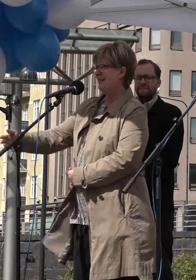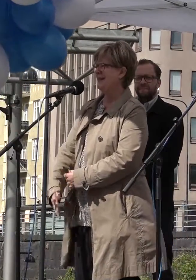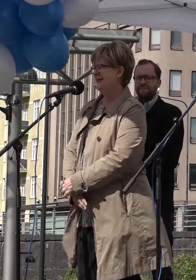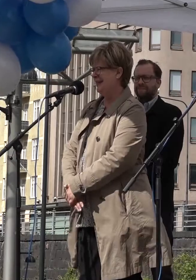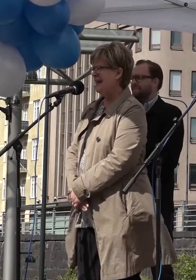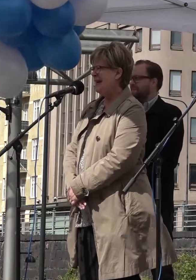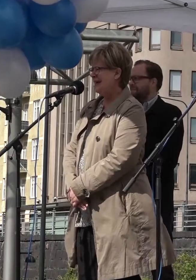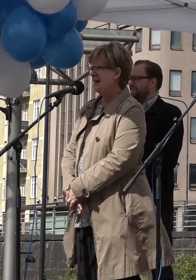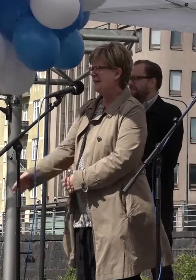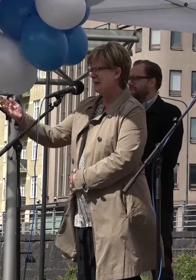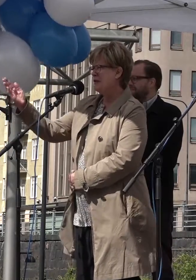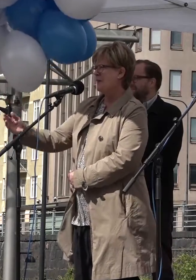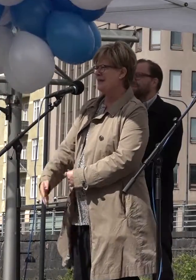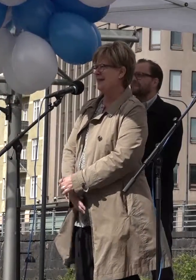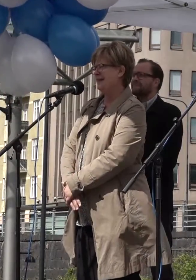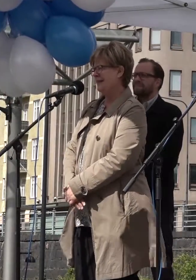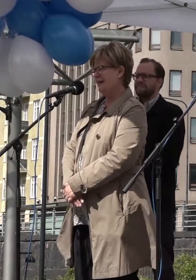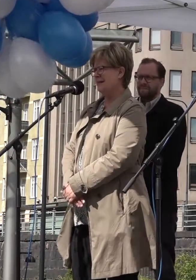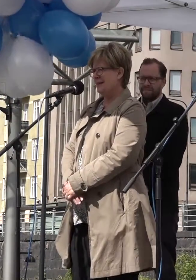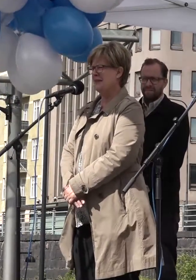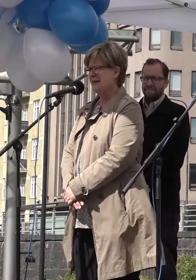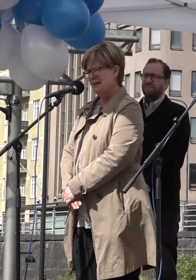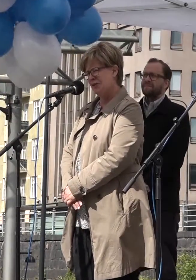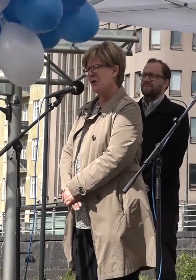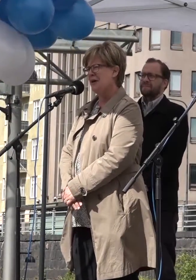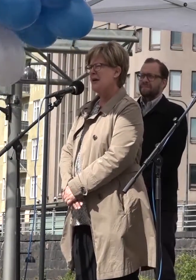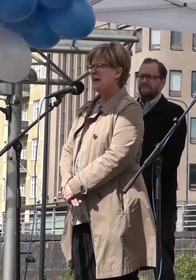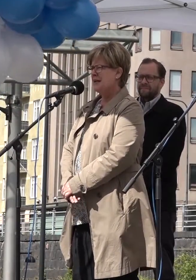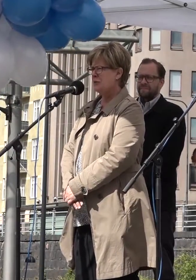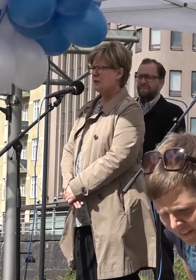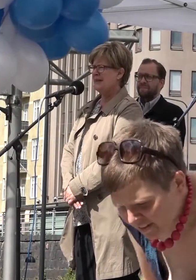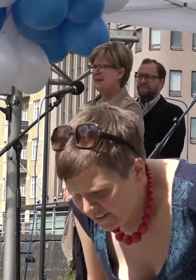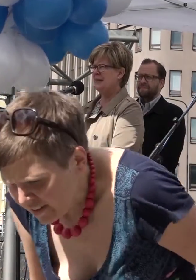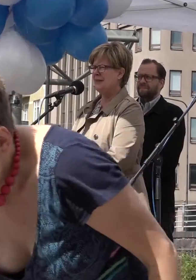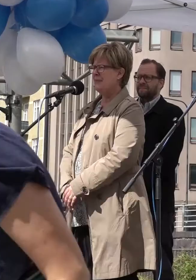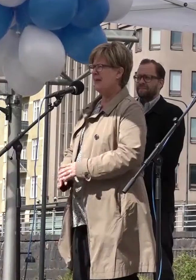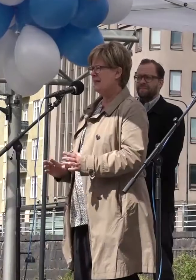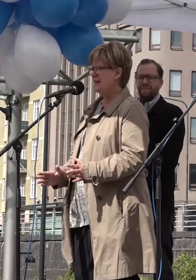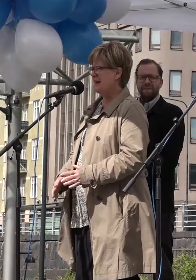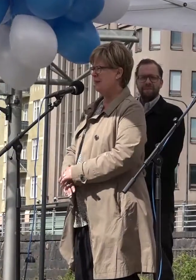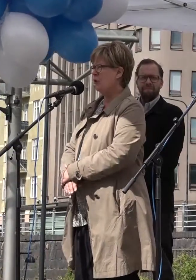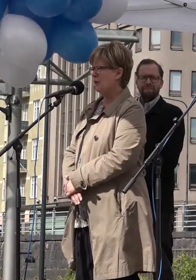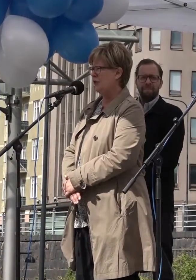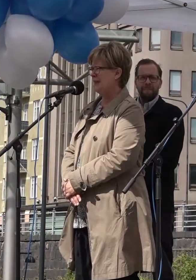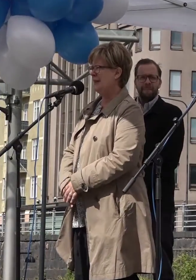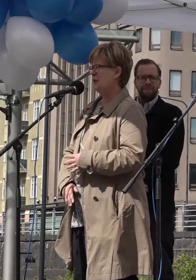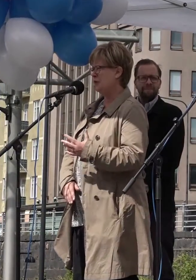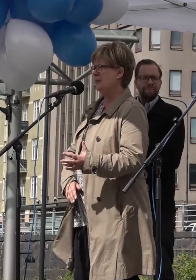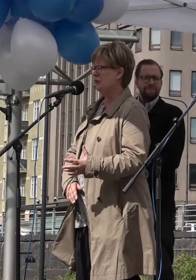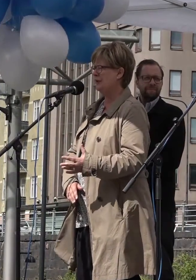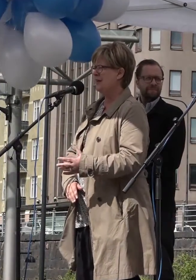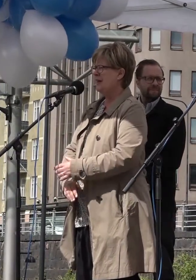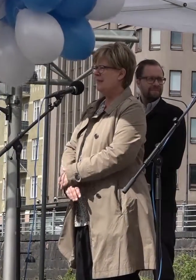pääasiassa näiden viranomaisten niskoilla. Keskuksen tehtävä on enemmän edistää, koordinoida,